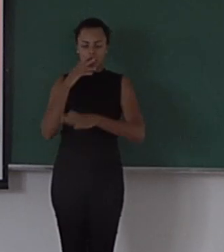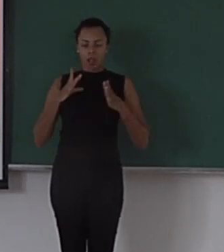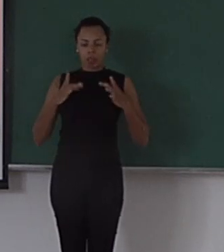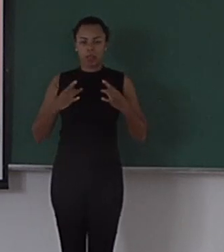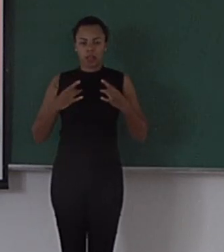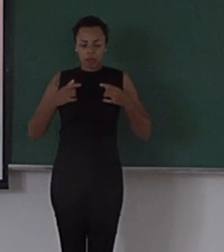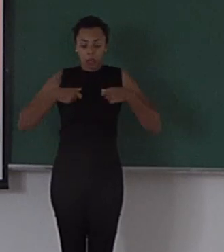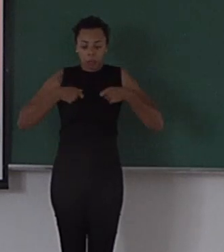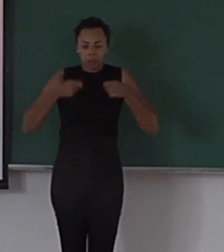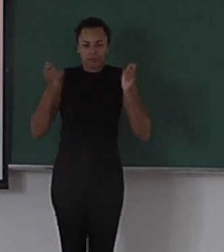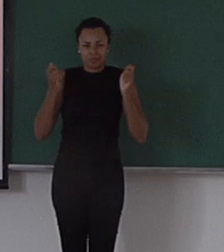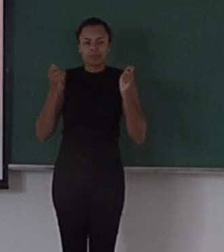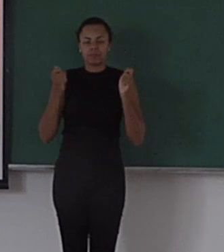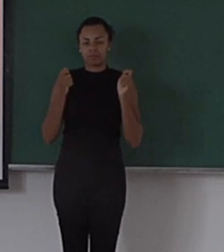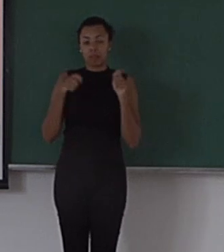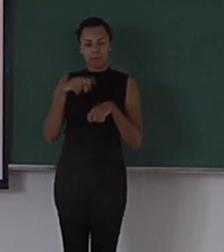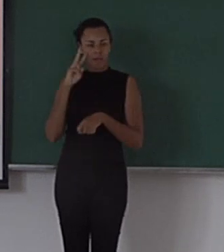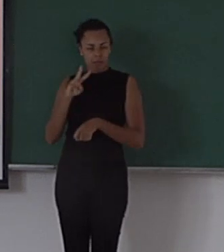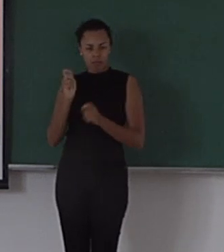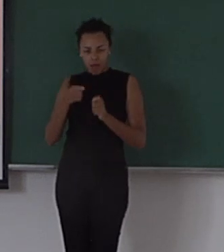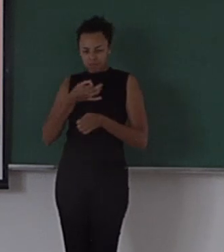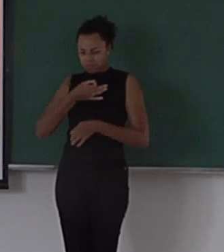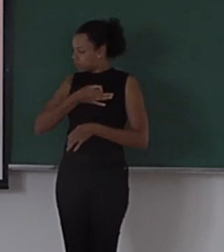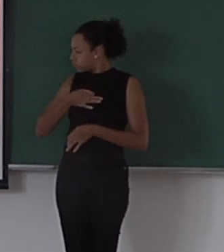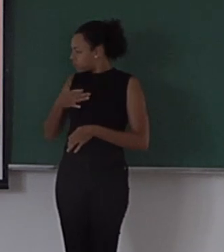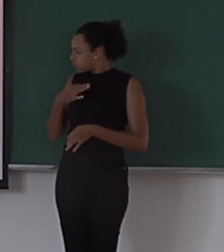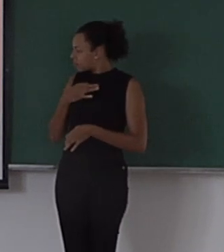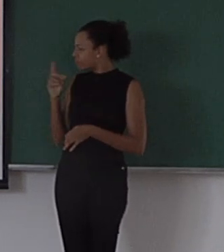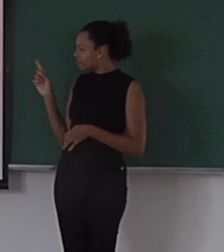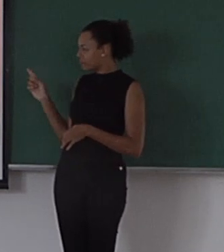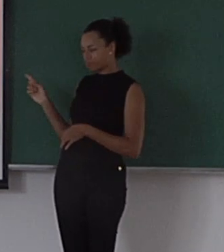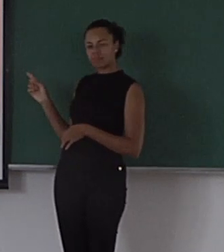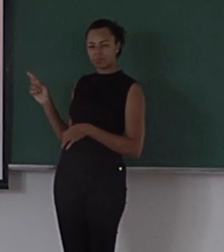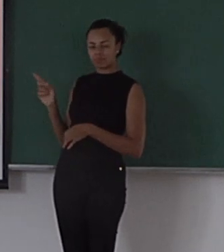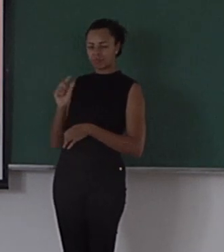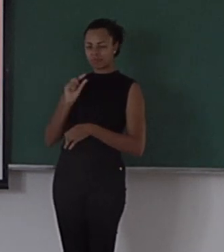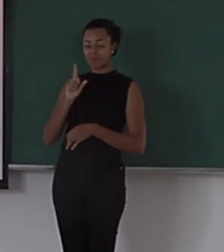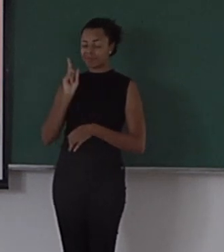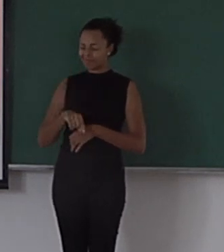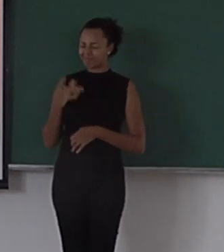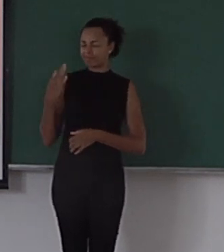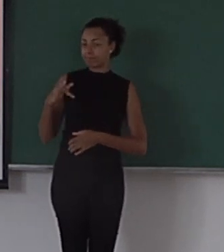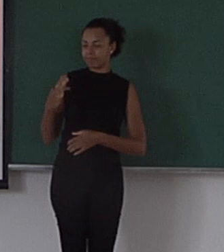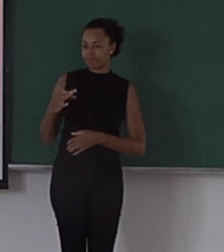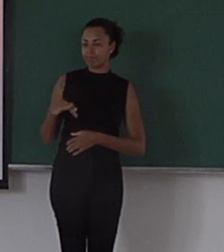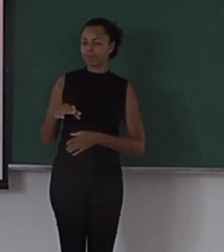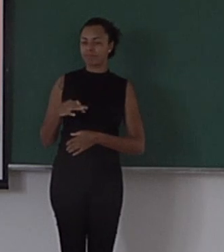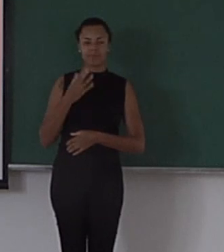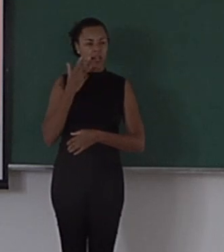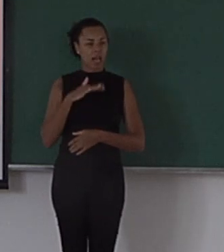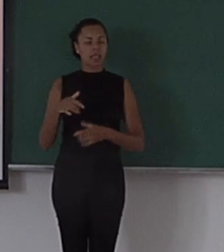Mas se vocês visualizarem, olharem aqui, ó, que tem umas bolhazinhas, uns resquíciozinhos de pele. E é bem doloroso também. A criança